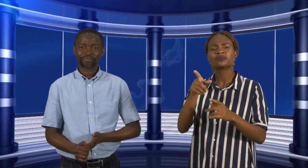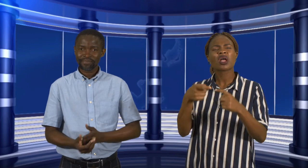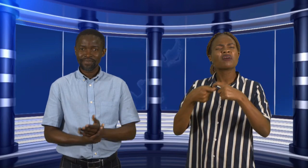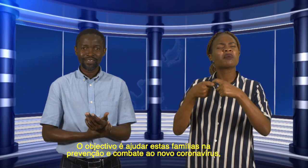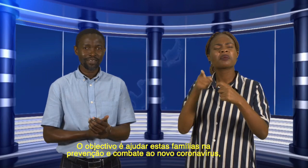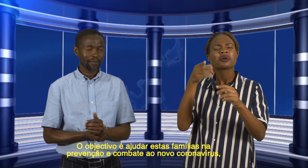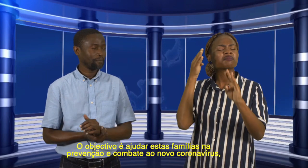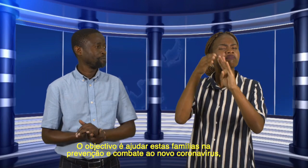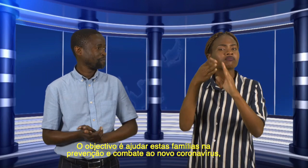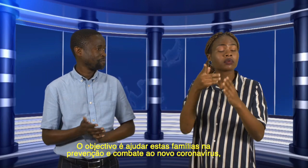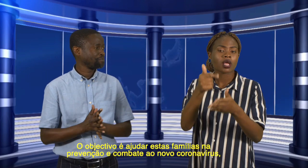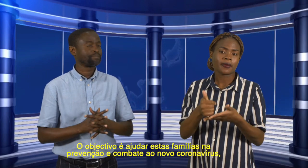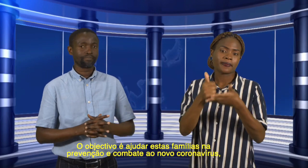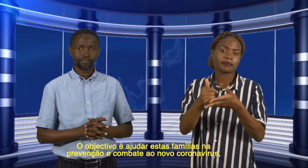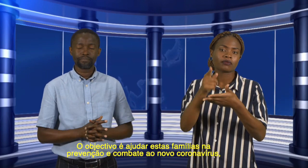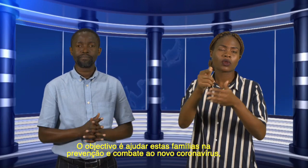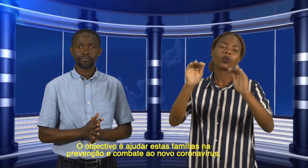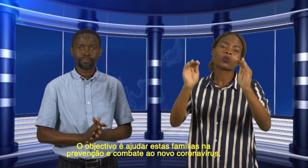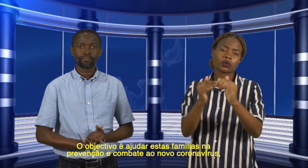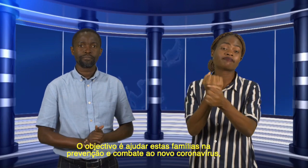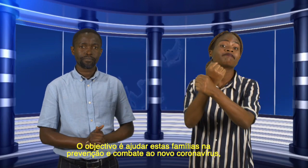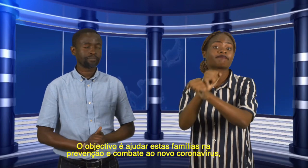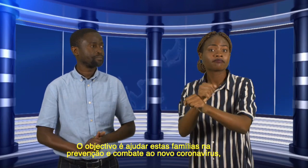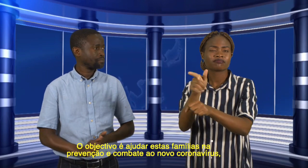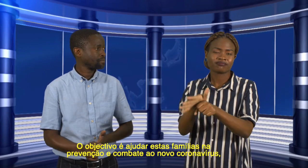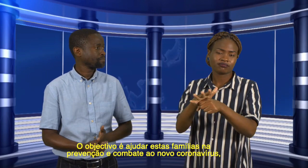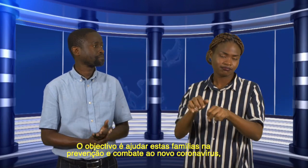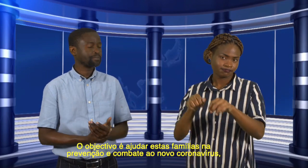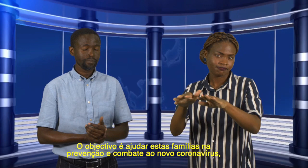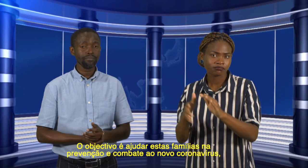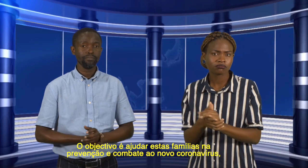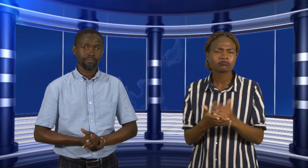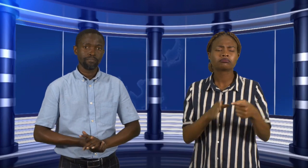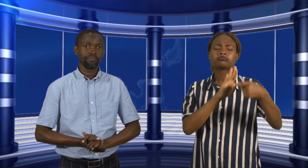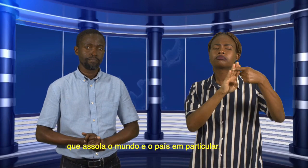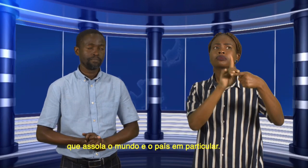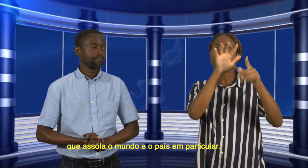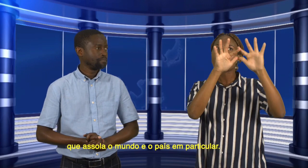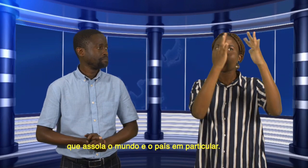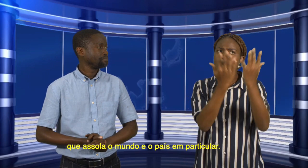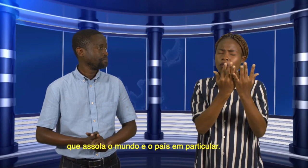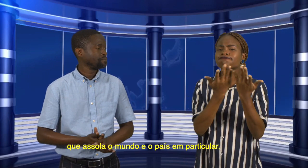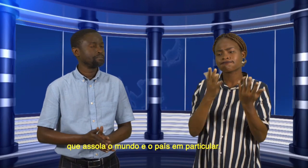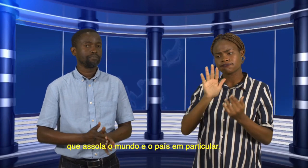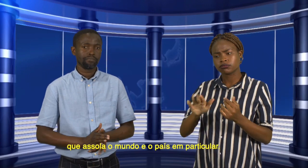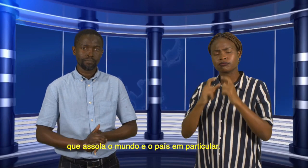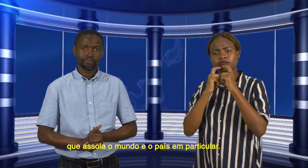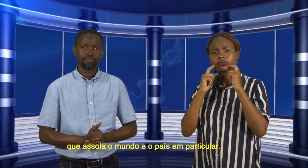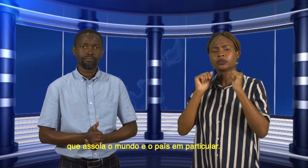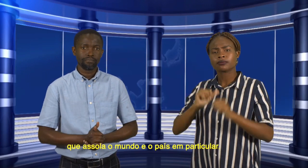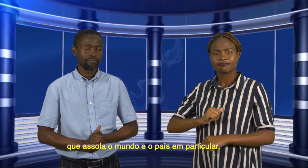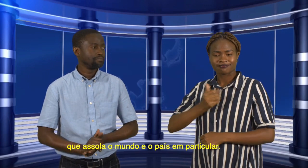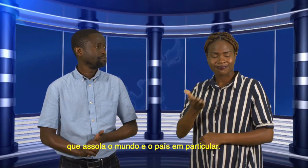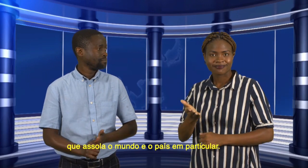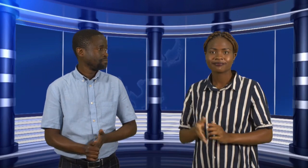O objetivo é ajudar estas famílias na prevenção e combate ao coronavírus, que assola o mundo e o